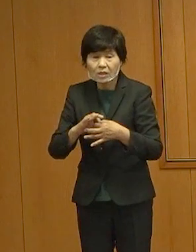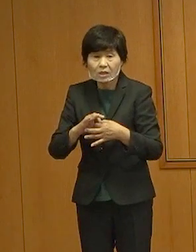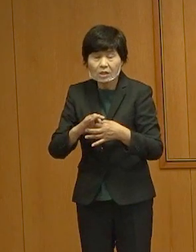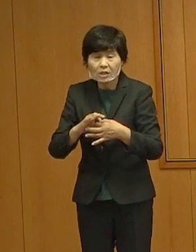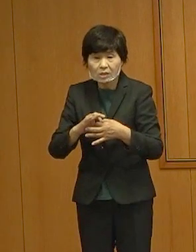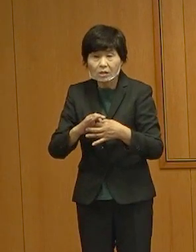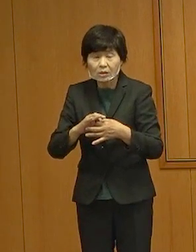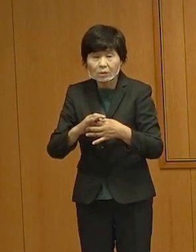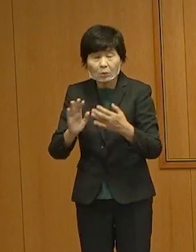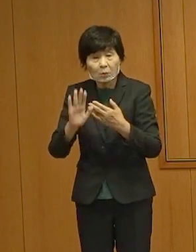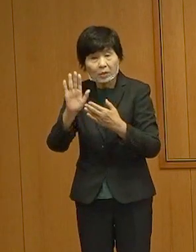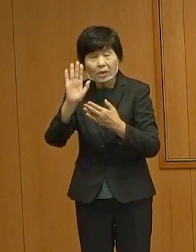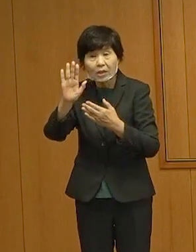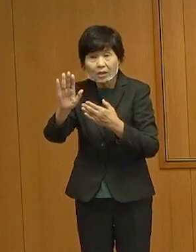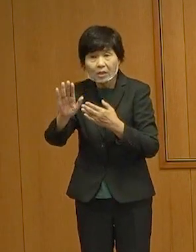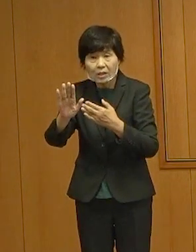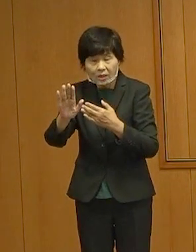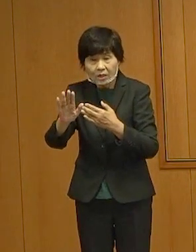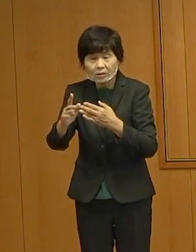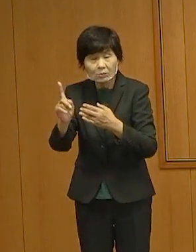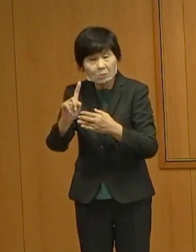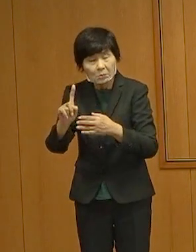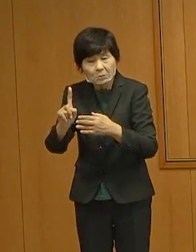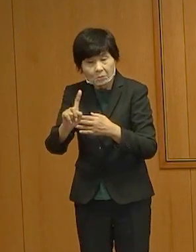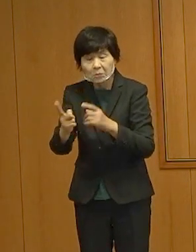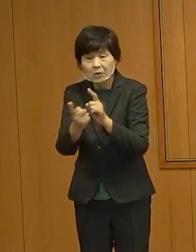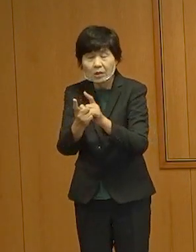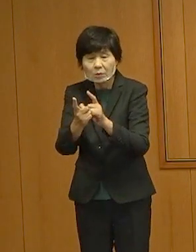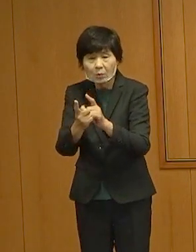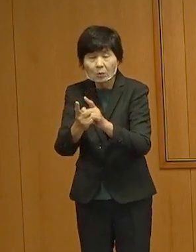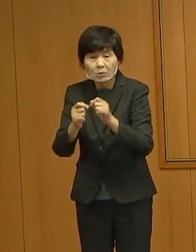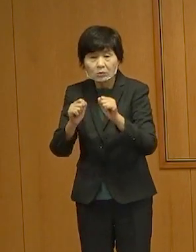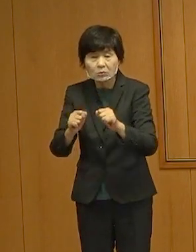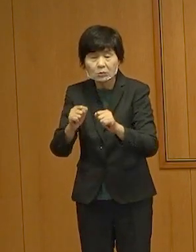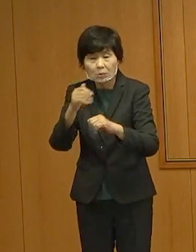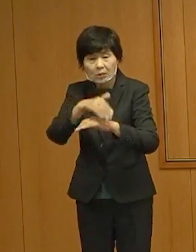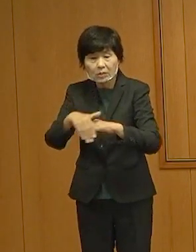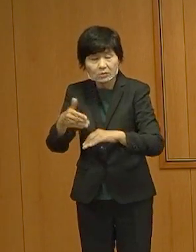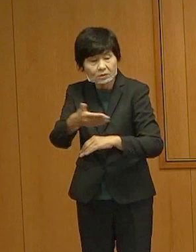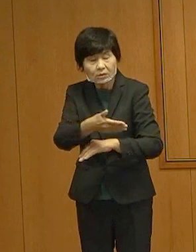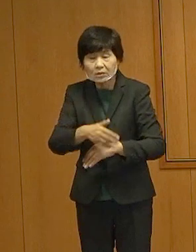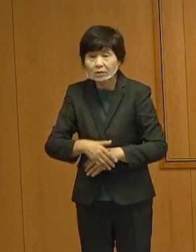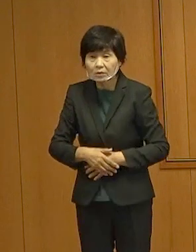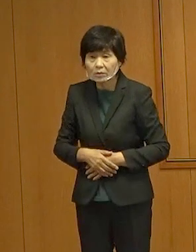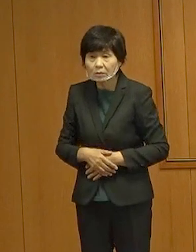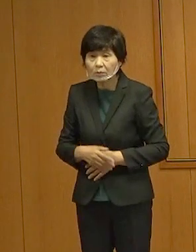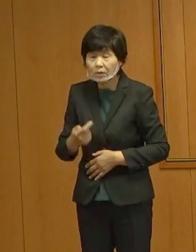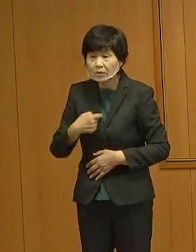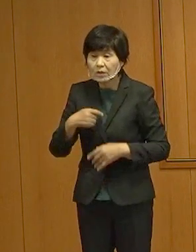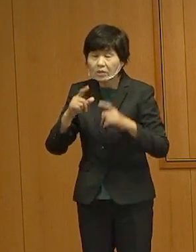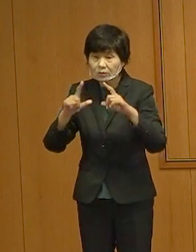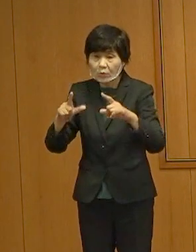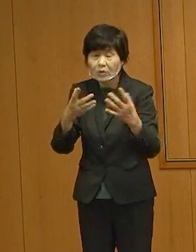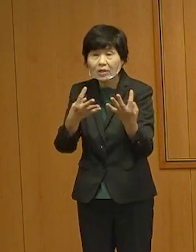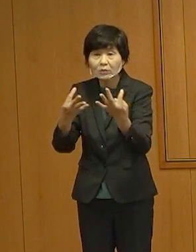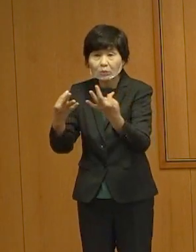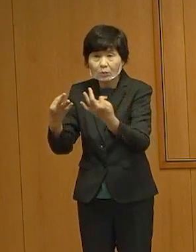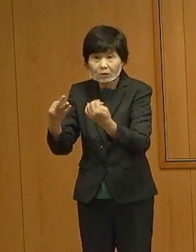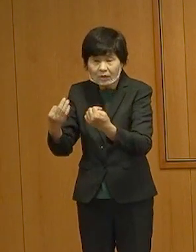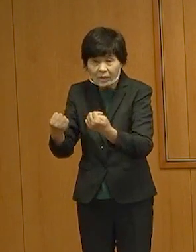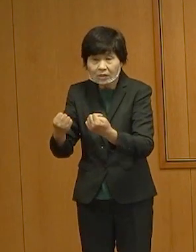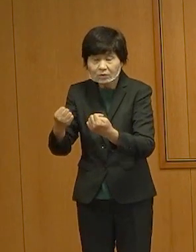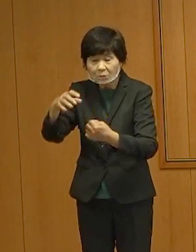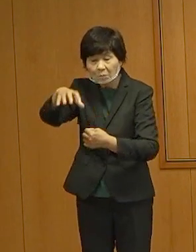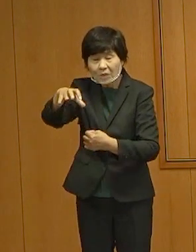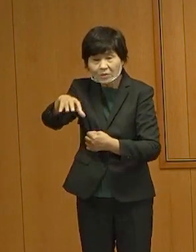対応するかとか、何かお考えがあれば聞かせてもらっていいですか。 はい、私も現場に何度か足を運んでるんです